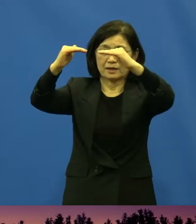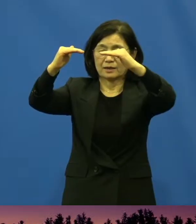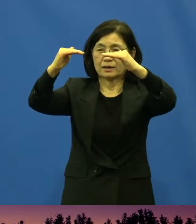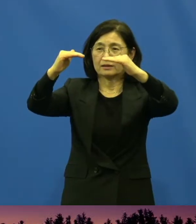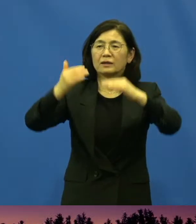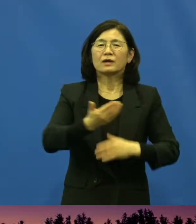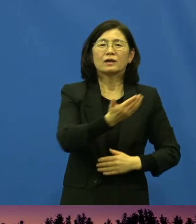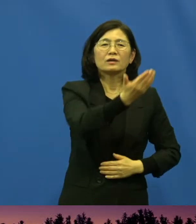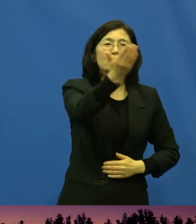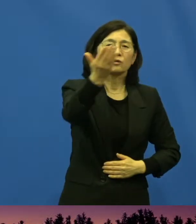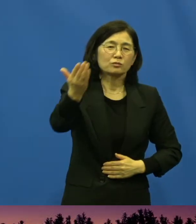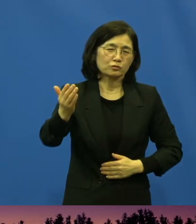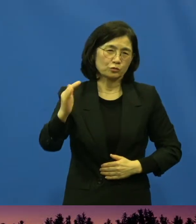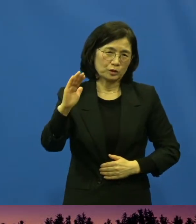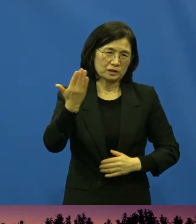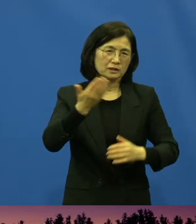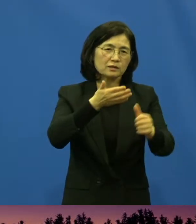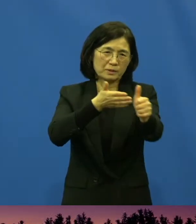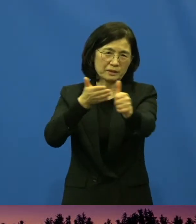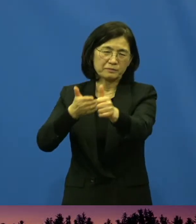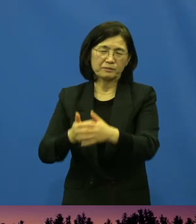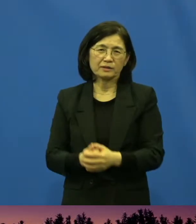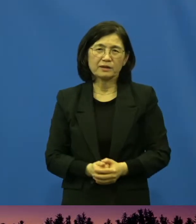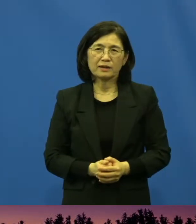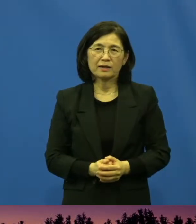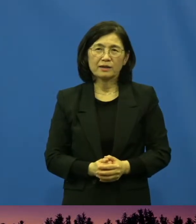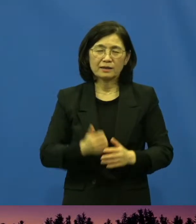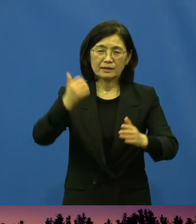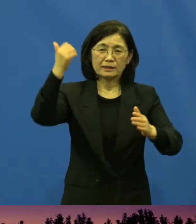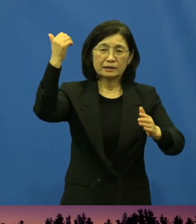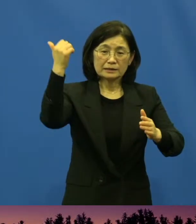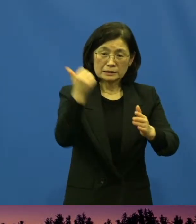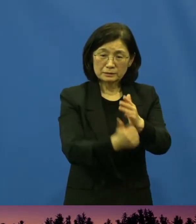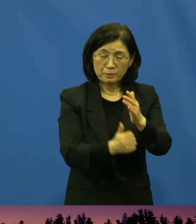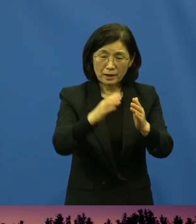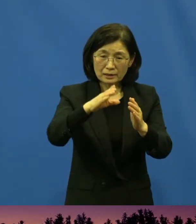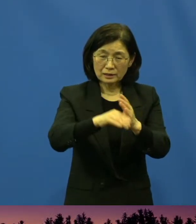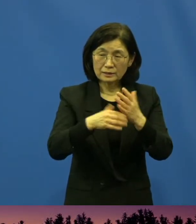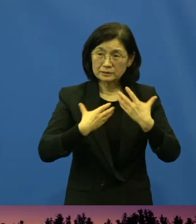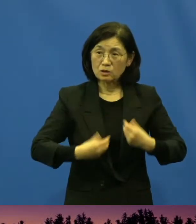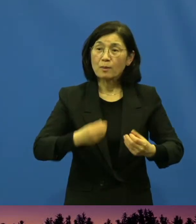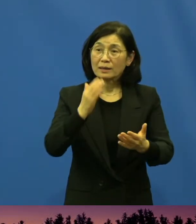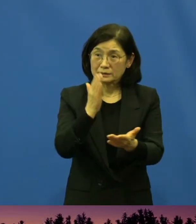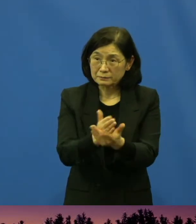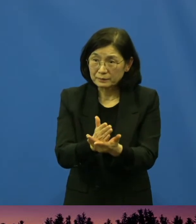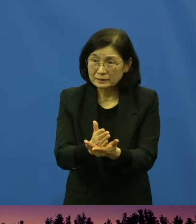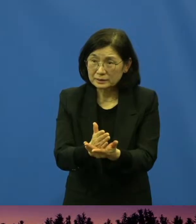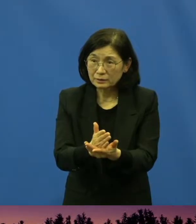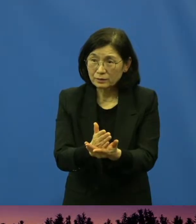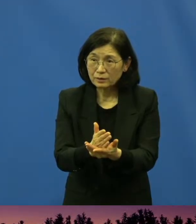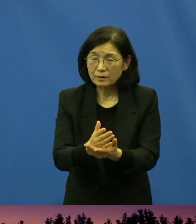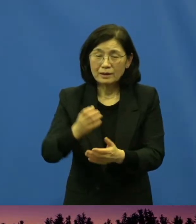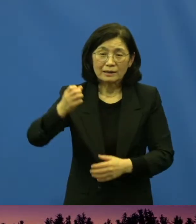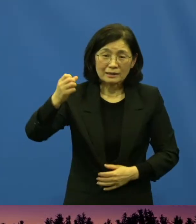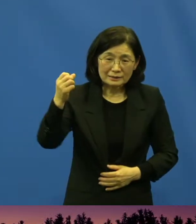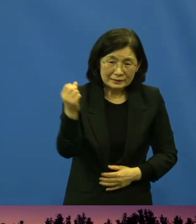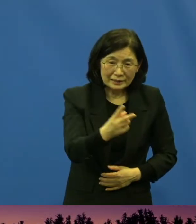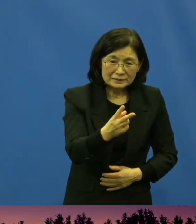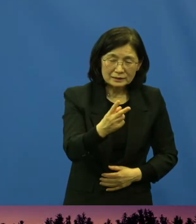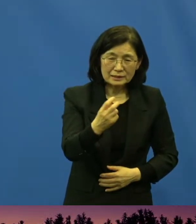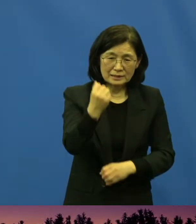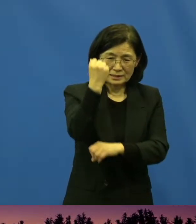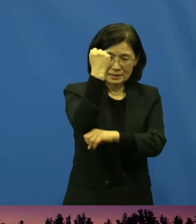여러분들 되시기를 축원합니다. 실패할 때가 있더라도 절망하지 마세요. 다시 원점에서 시작하시면 돼요.